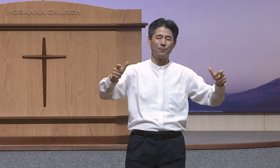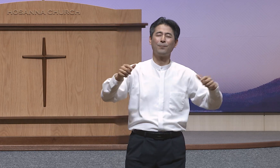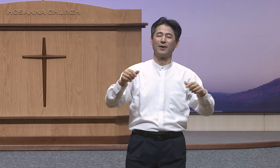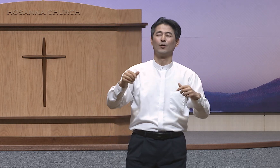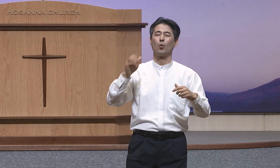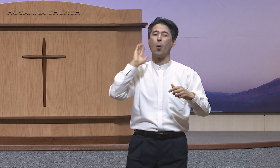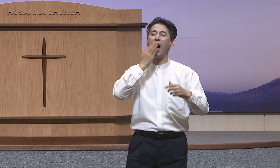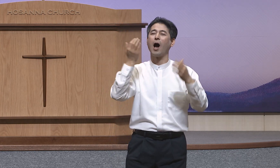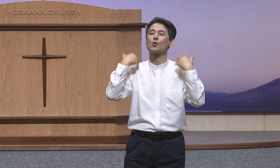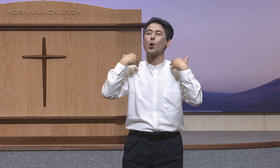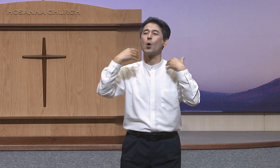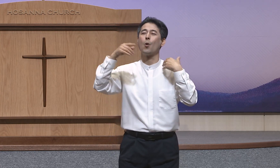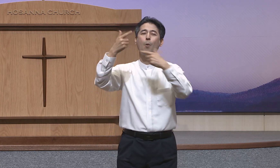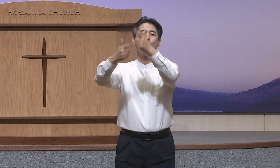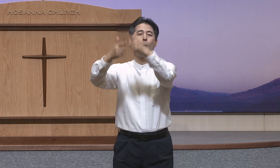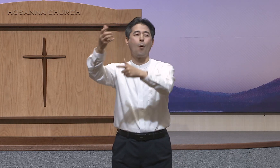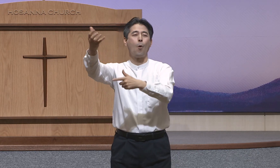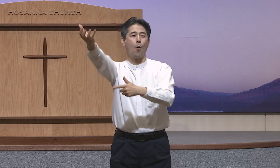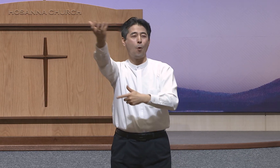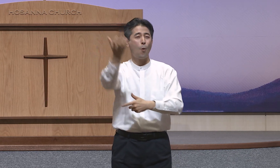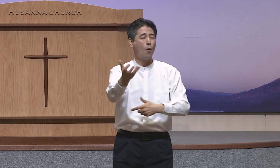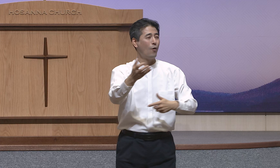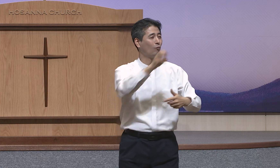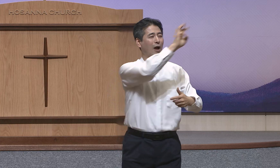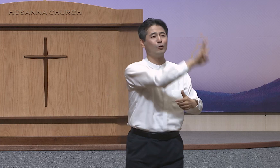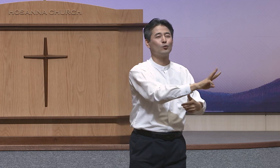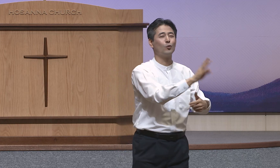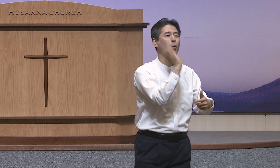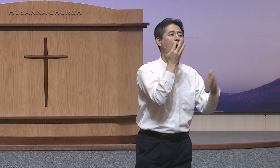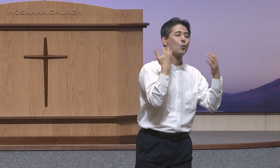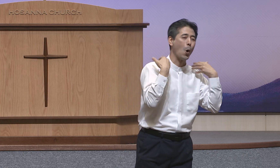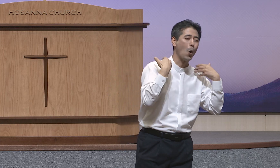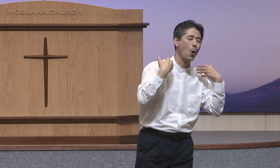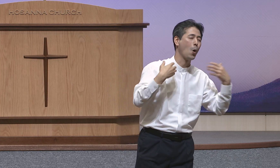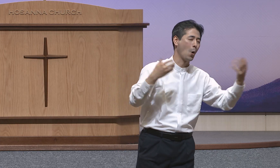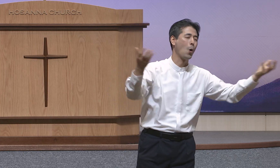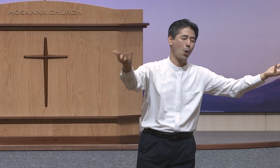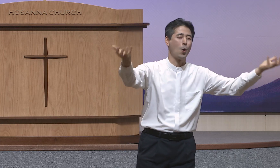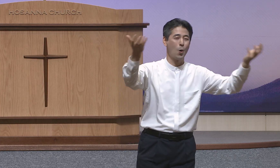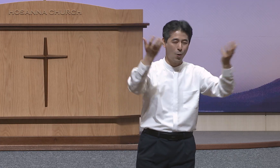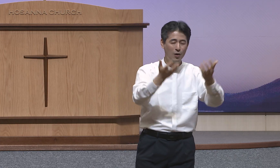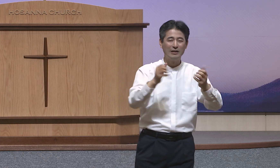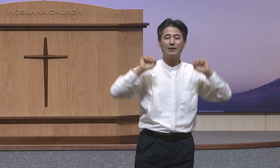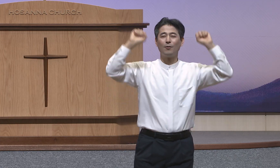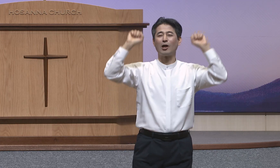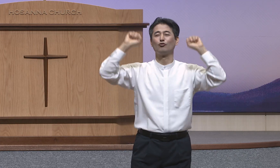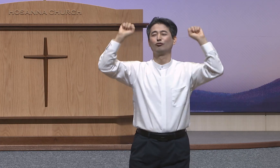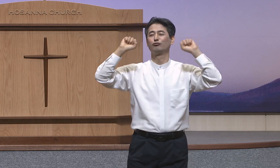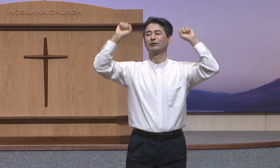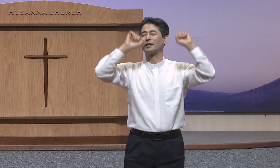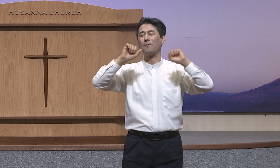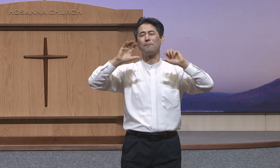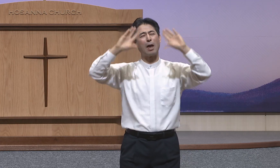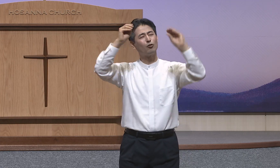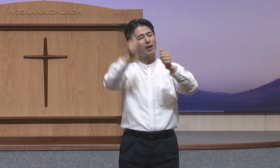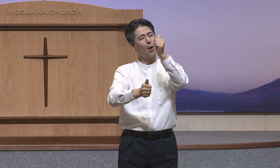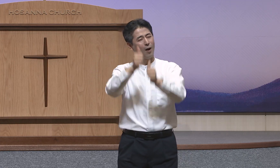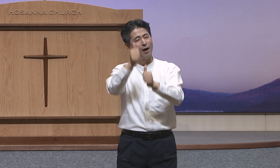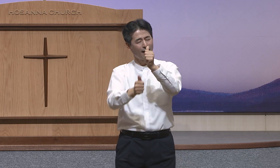그때 이제 전남에서 농인학교가 목포에 있다가 왜 광주에 도 있고 뭐